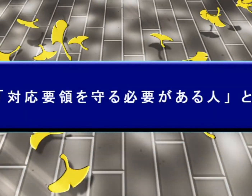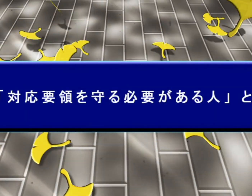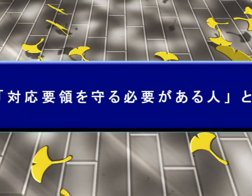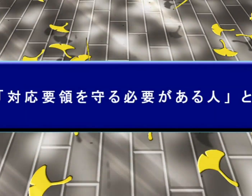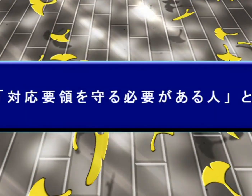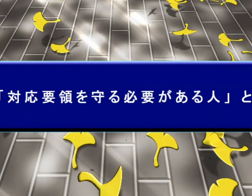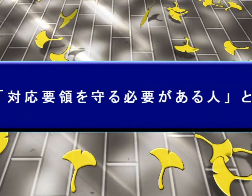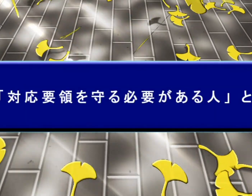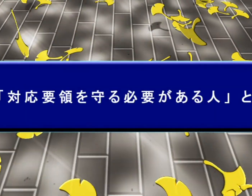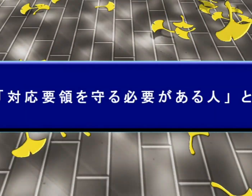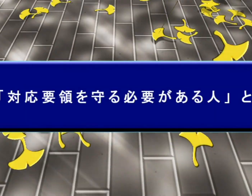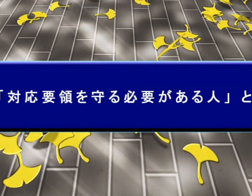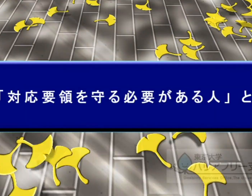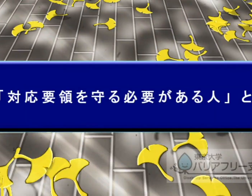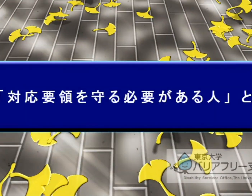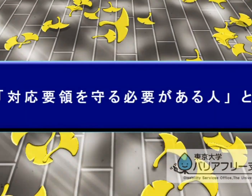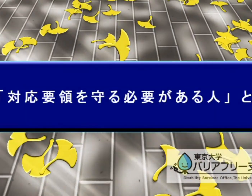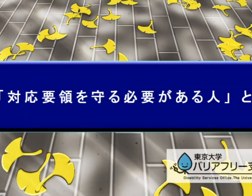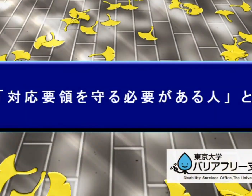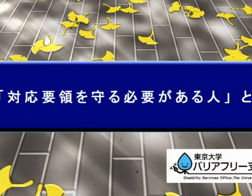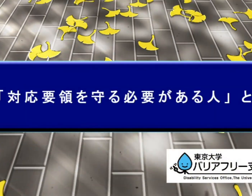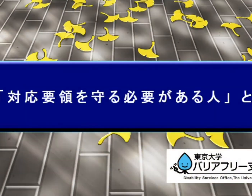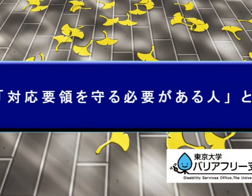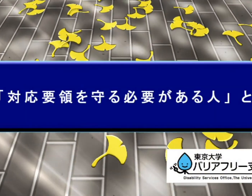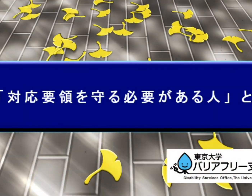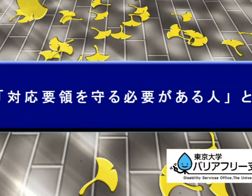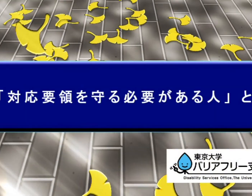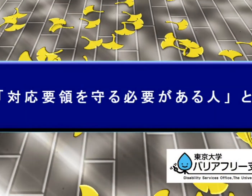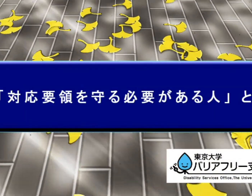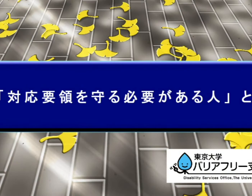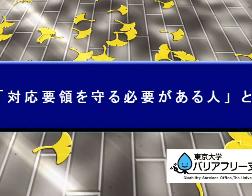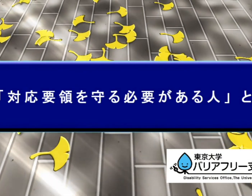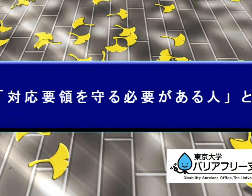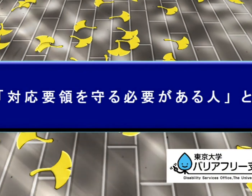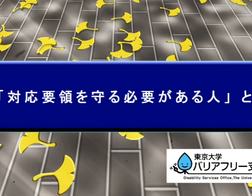太陽要領を守る必要がある人とは